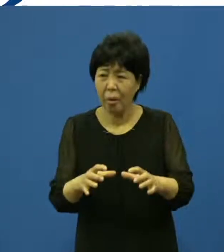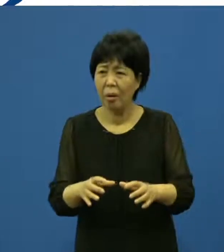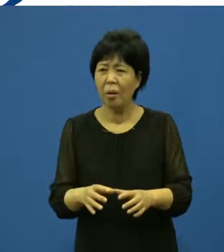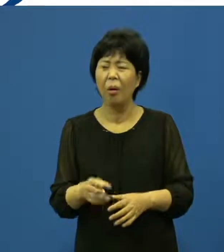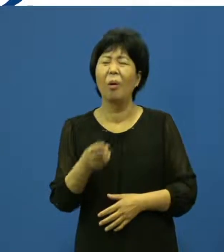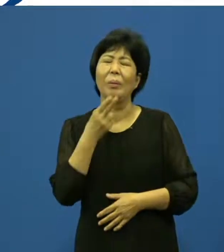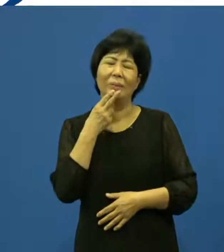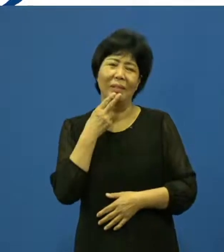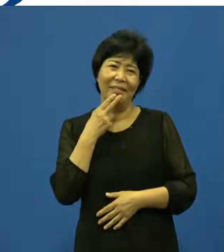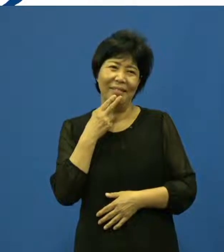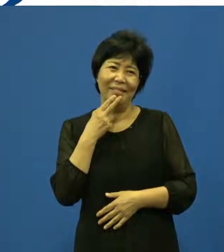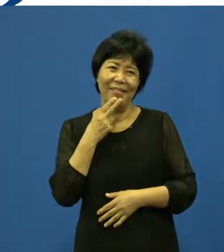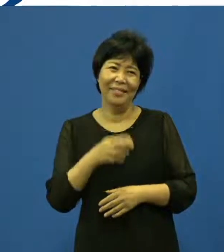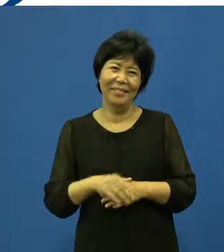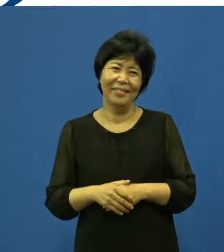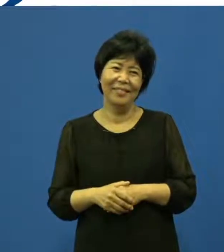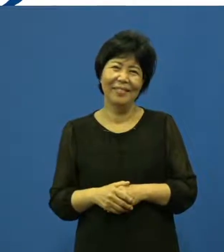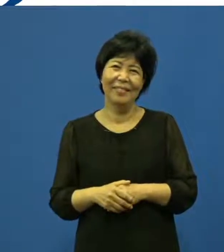그죠?